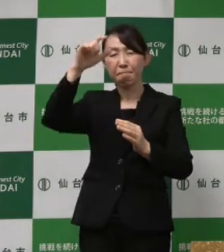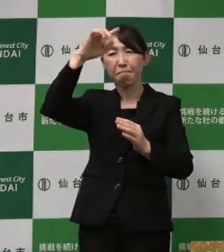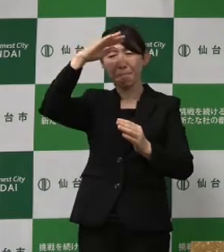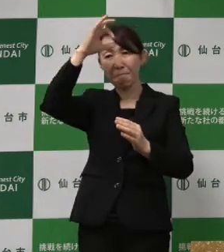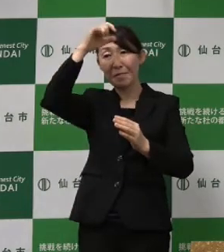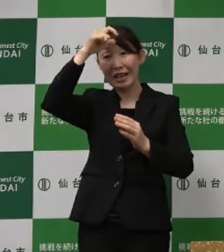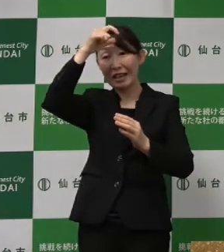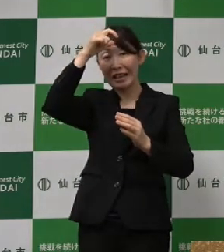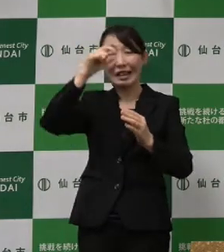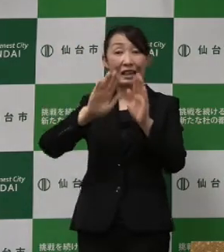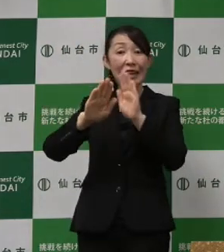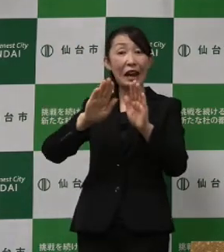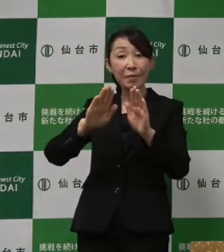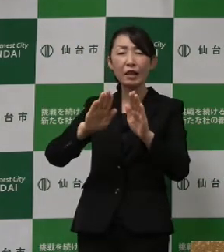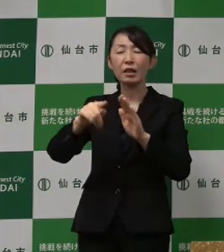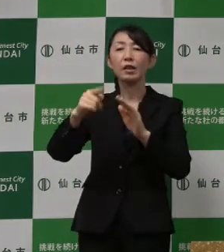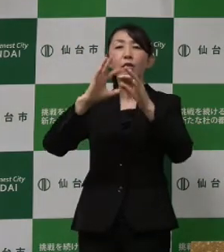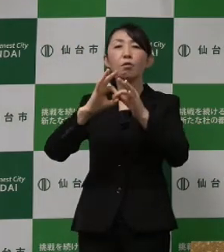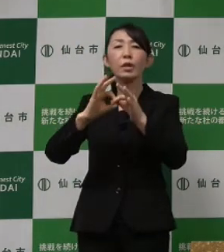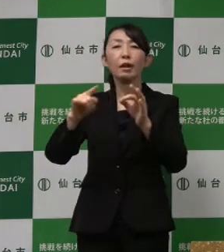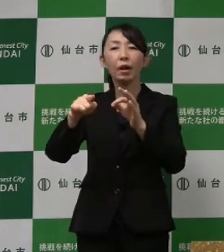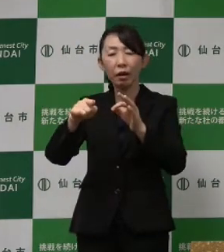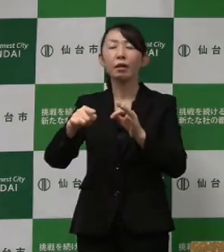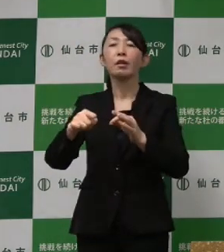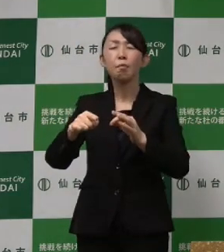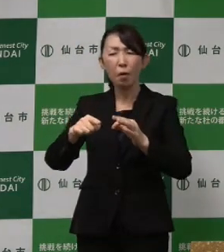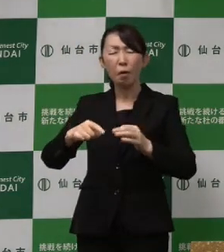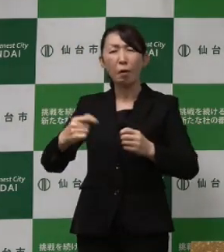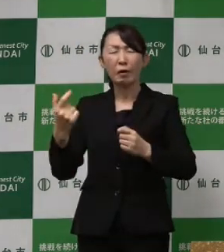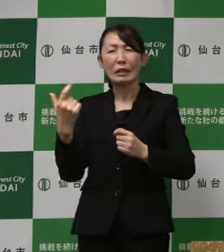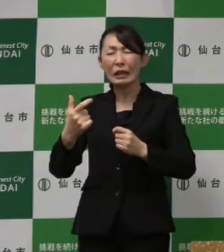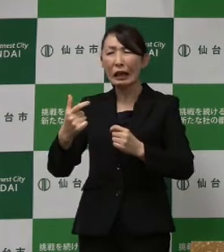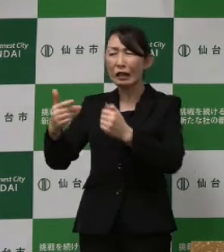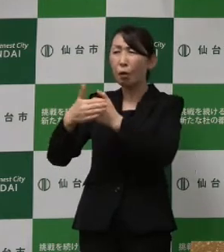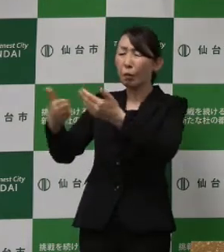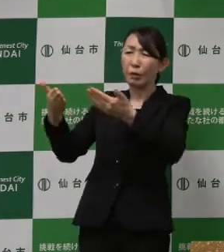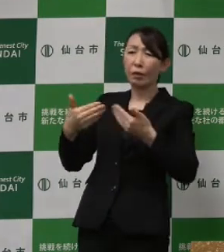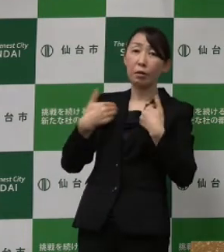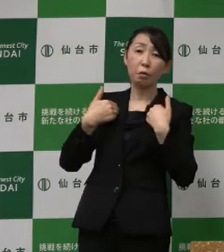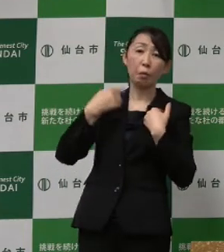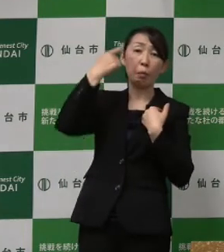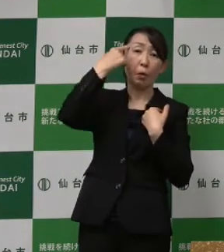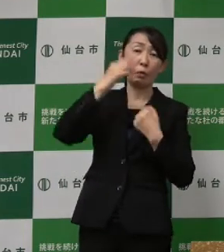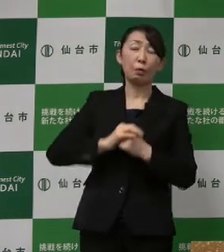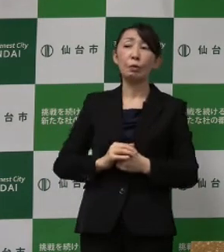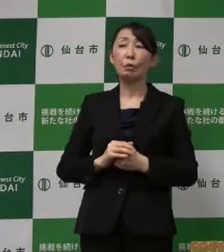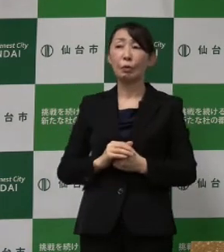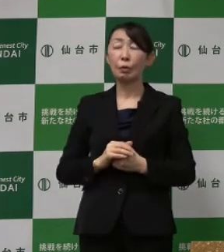から、詳細固める段階でですね、県警のご協力もしっかりと仰ぎ進めていかねばならないと考えております